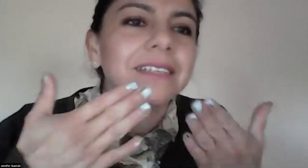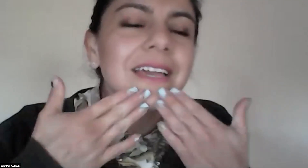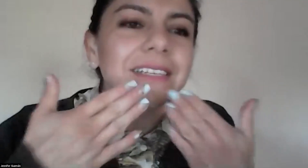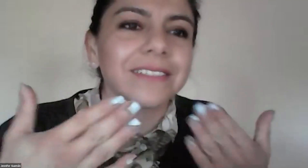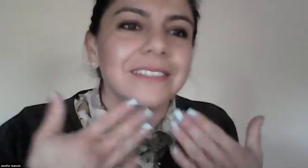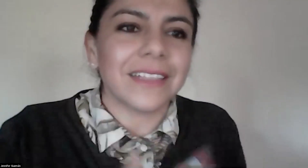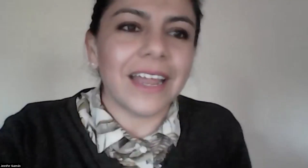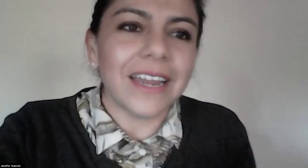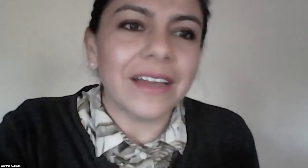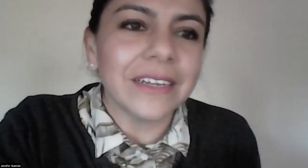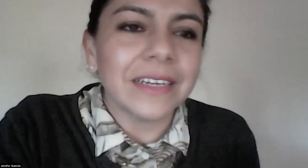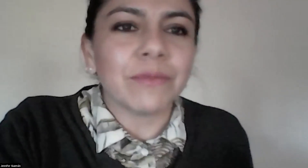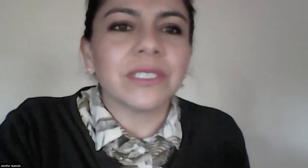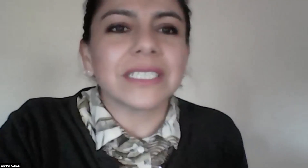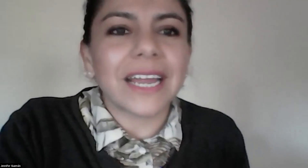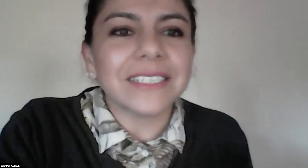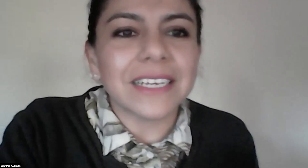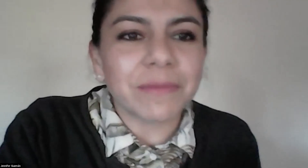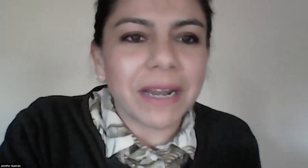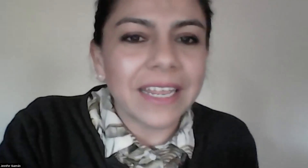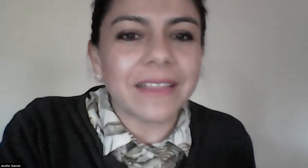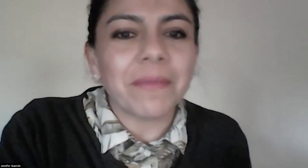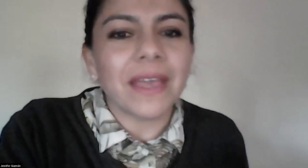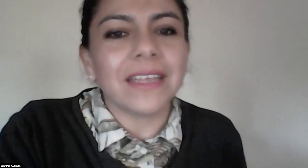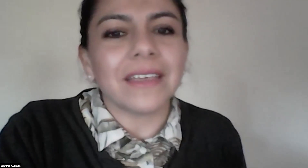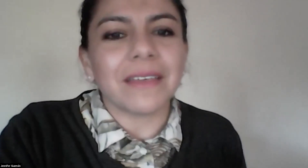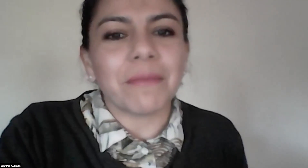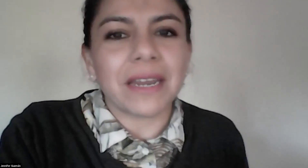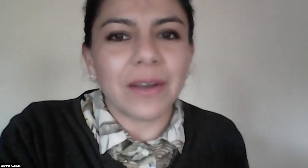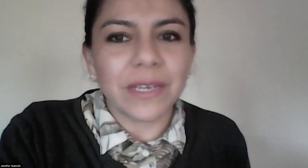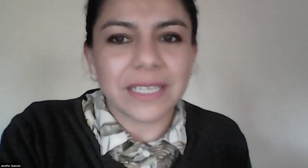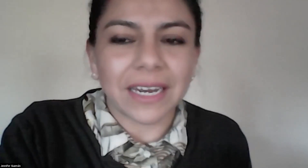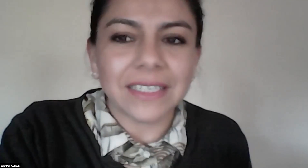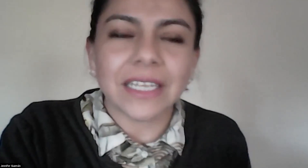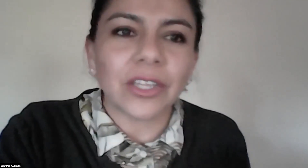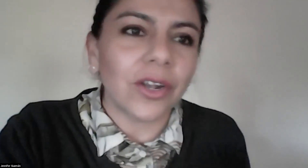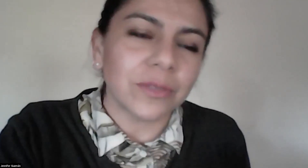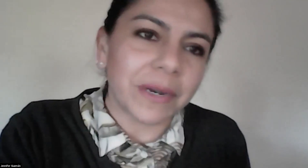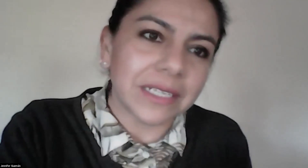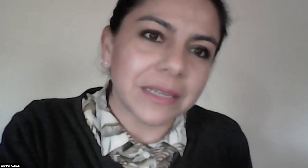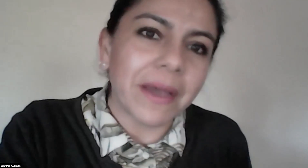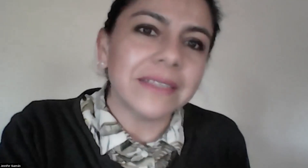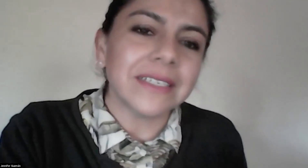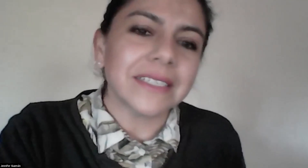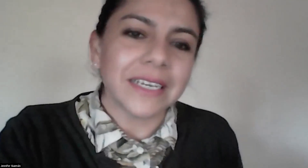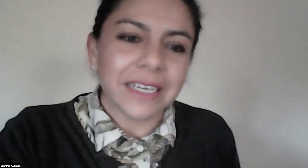Muchas gracias, Natalia. Muchas gracias, Valeria también y María Luisa. Gracias a todos los